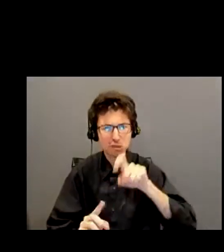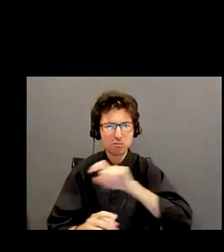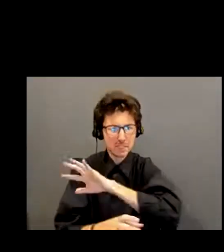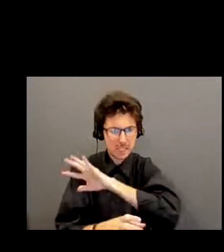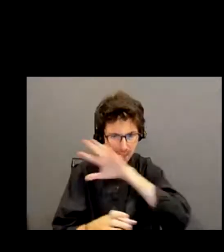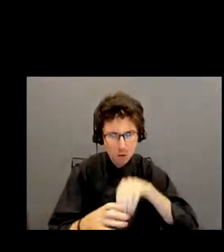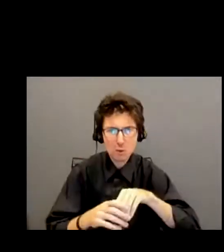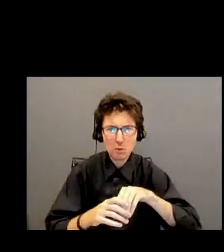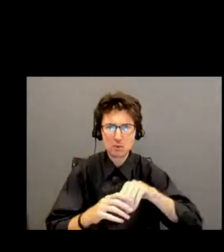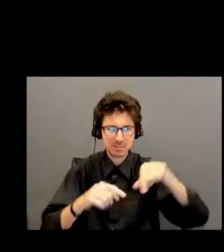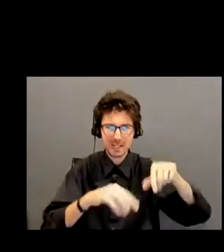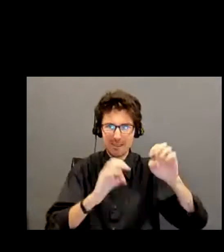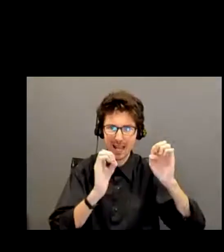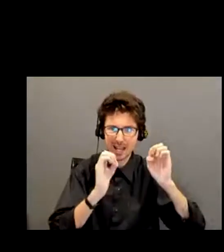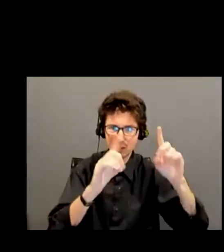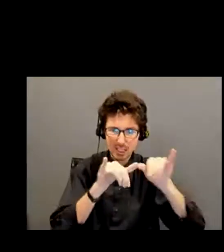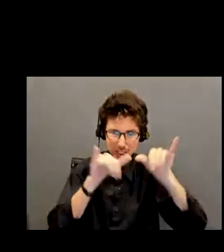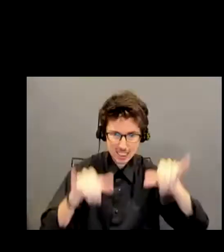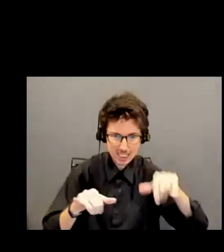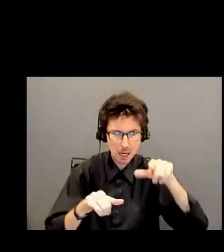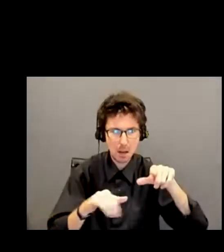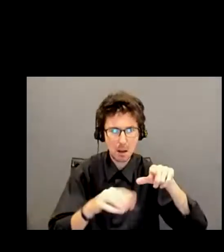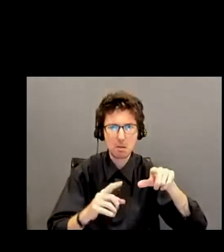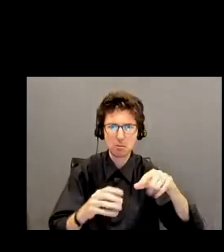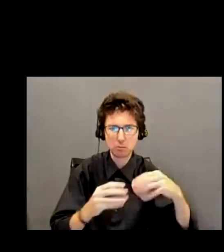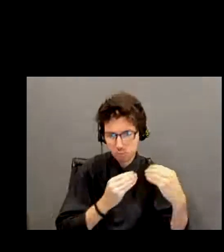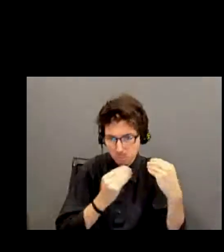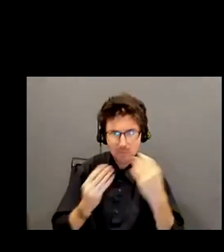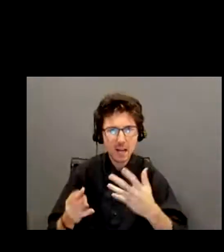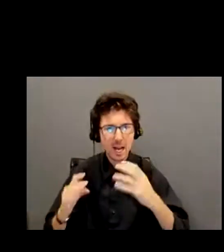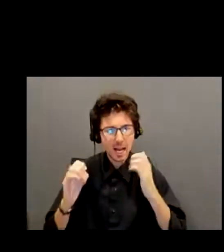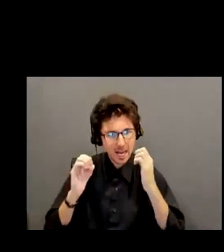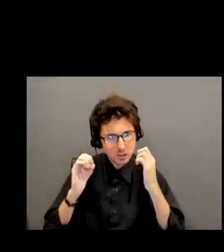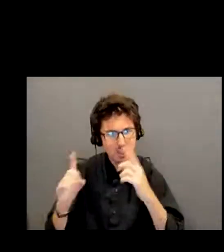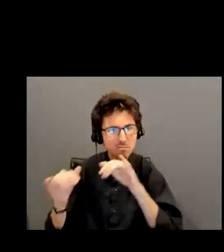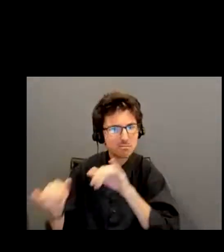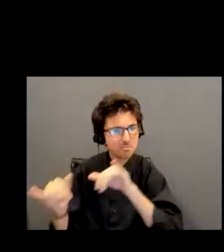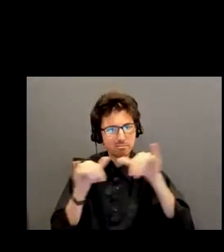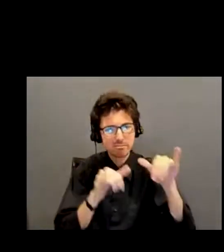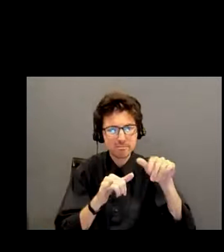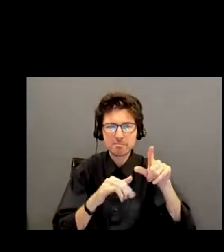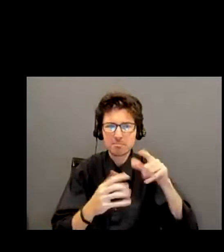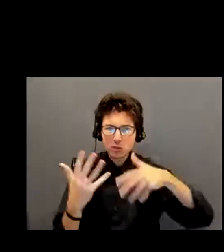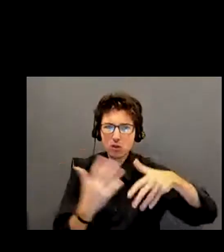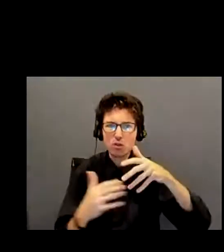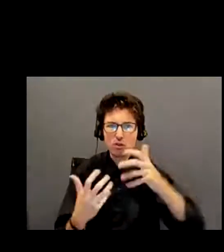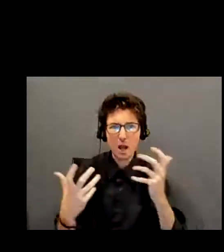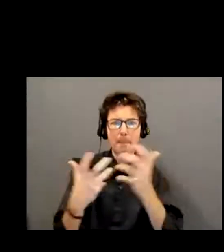offrira des aménagements scolaires et sociaux pour chaque